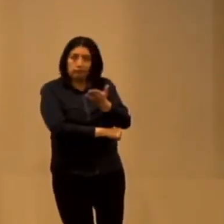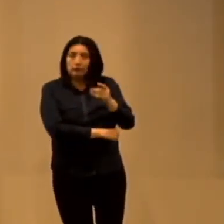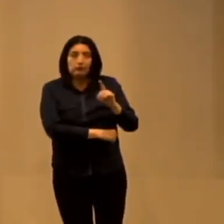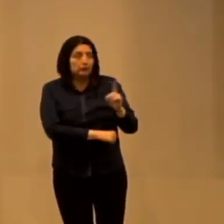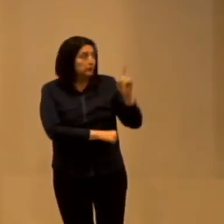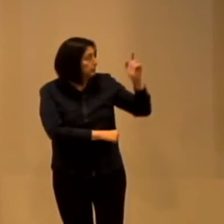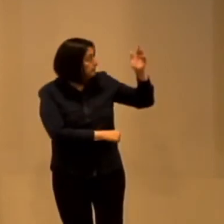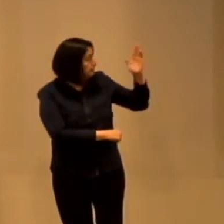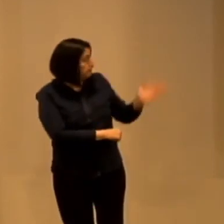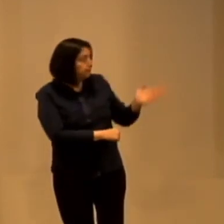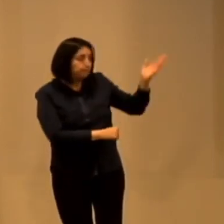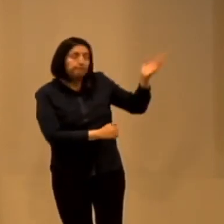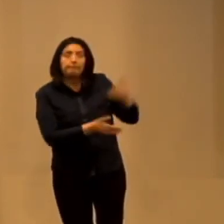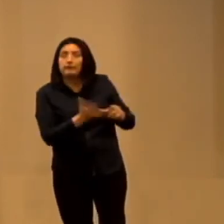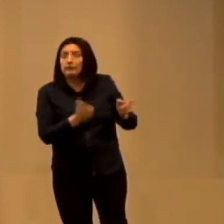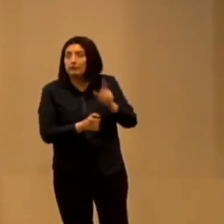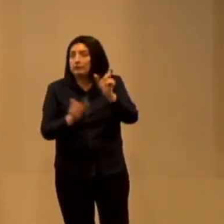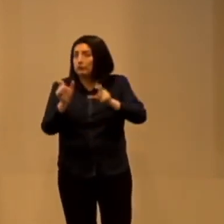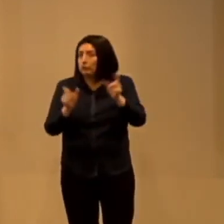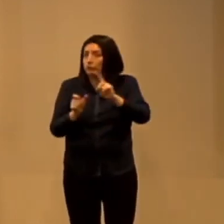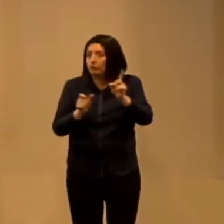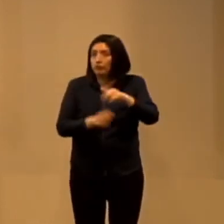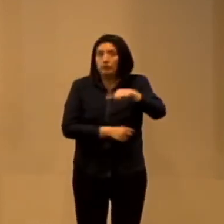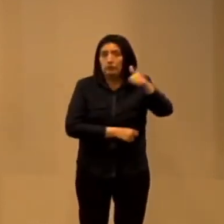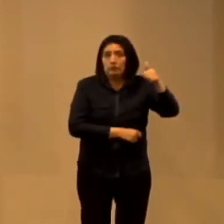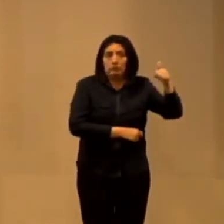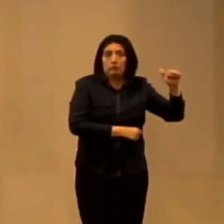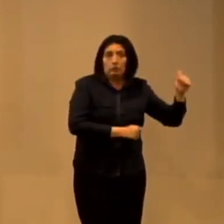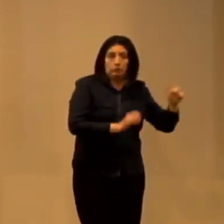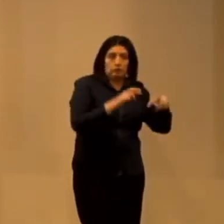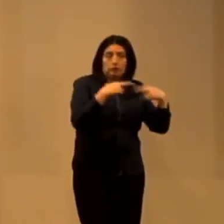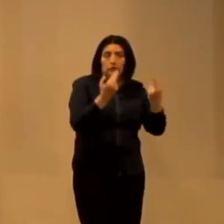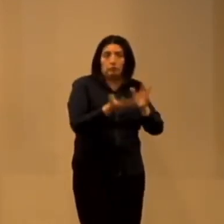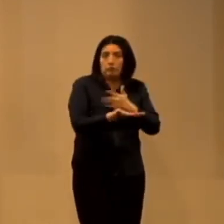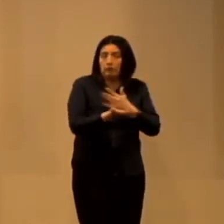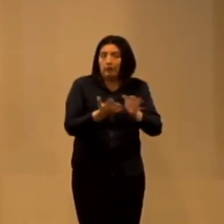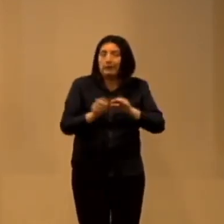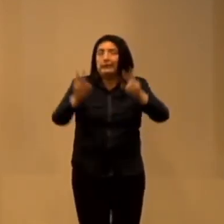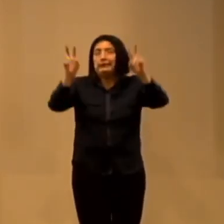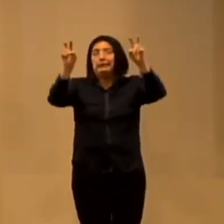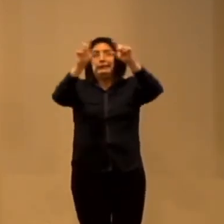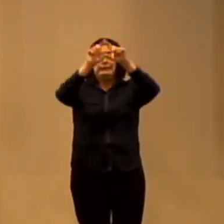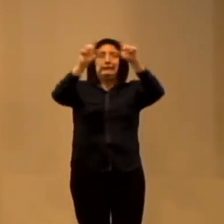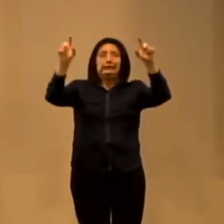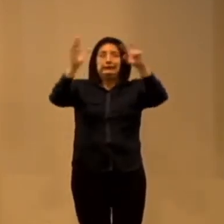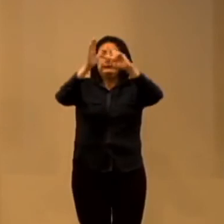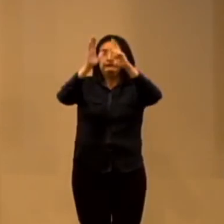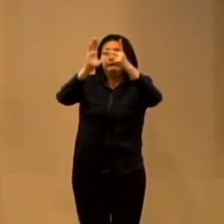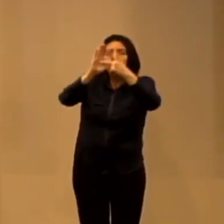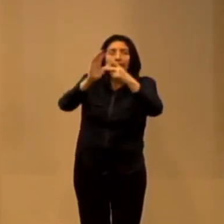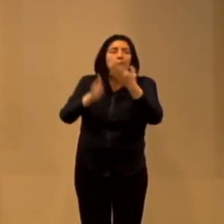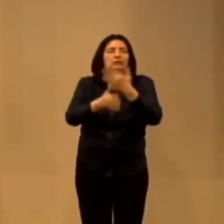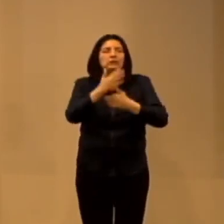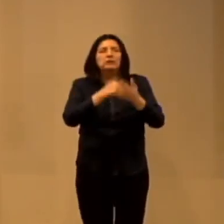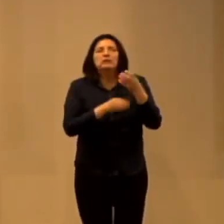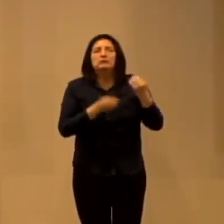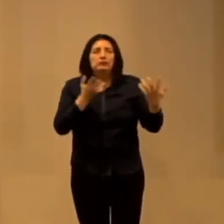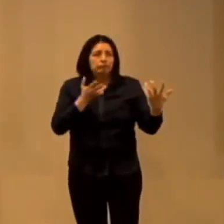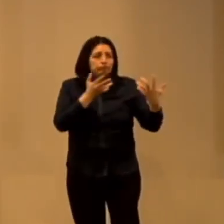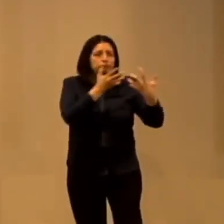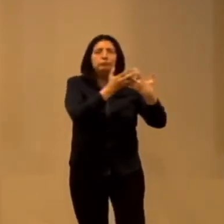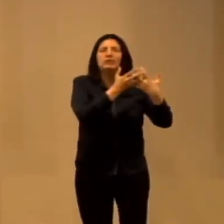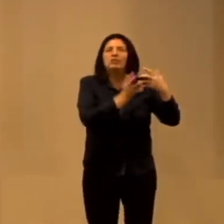en función a los que no han participado en algunas otras reuniones, el concepto de discapacidad que estamos manejando es el que está alineado ya con la